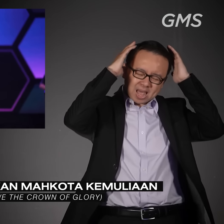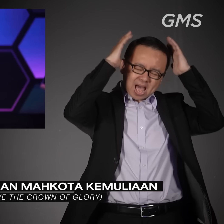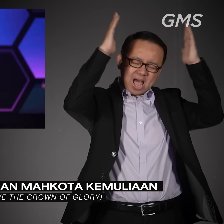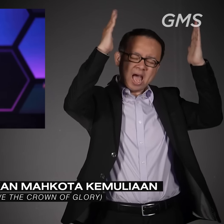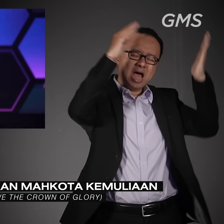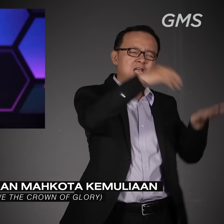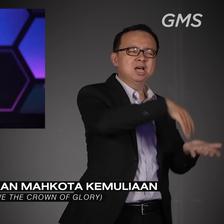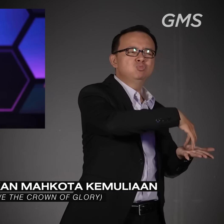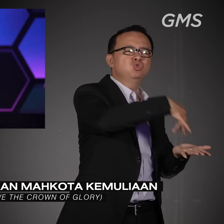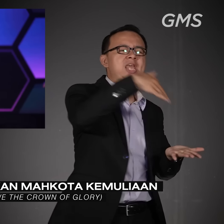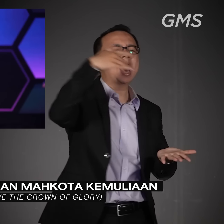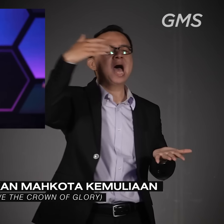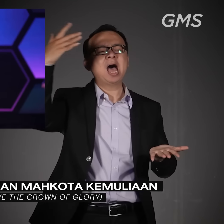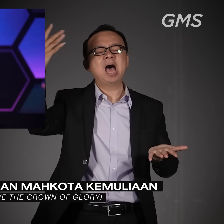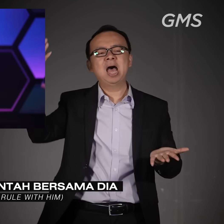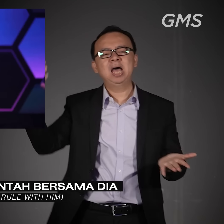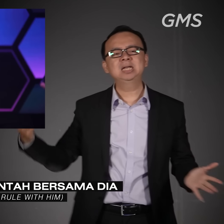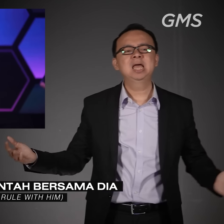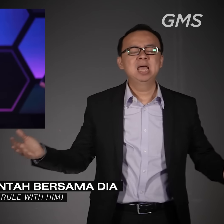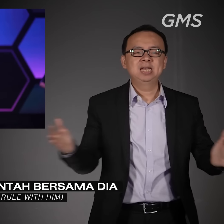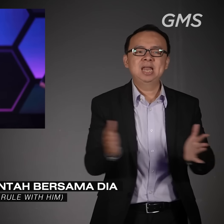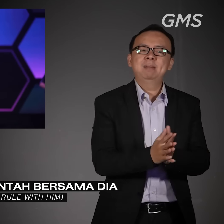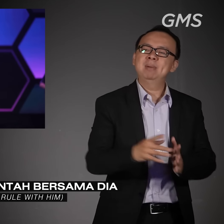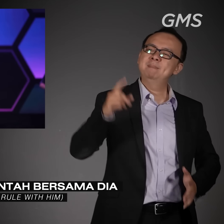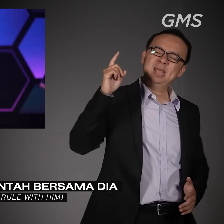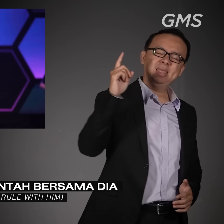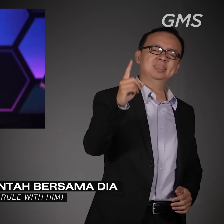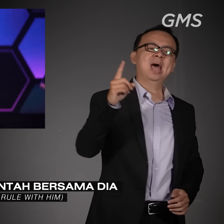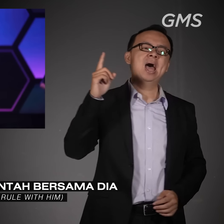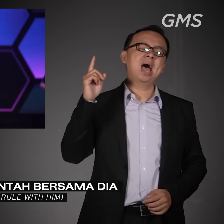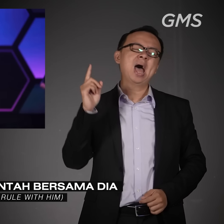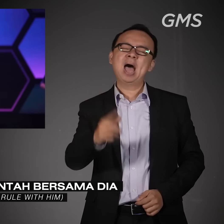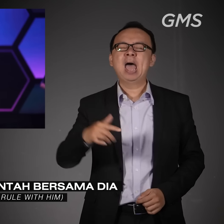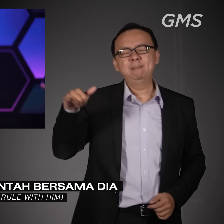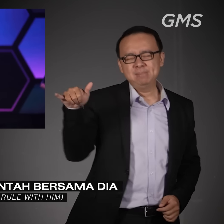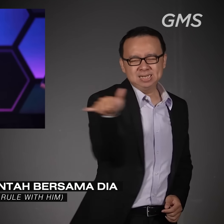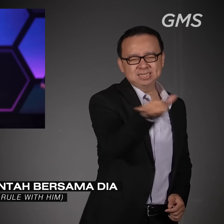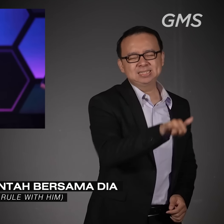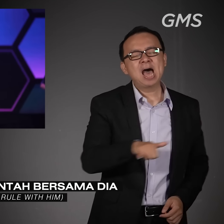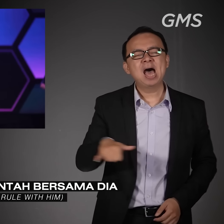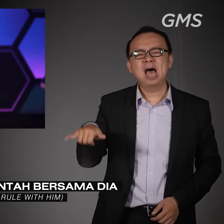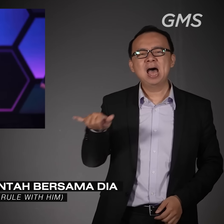mahkota kemuliaan dan memerintah